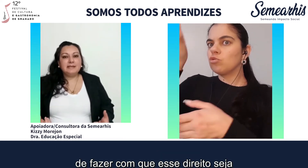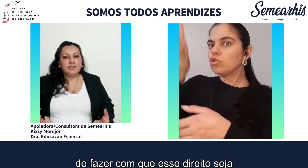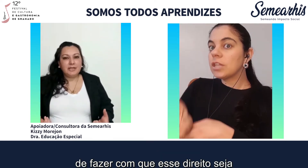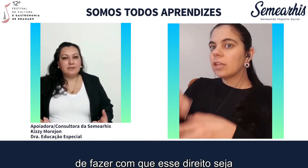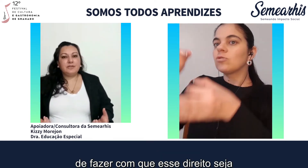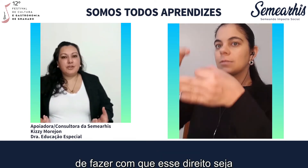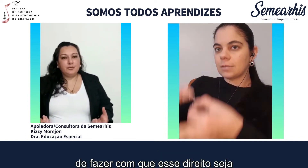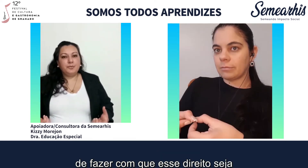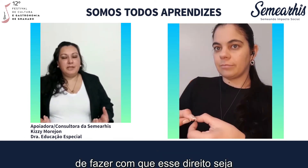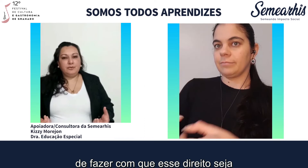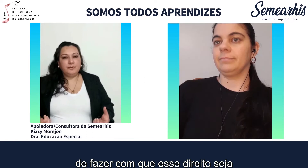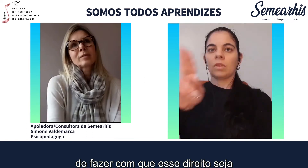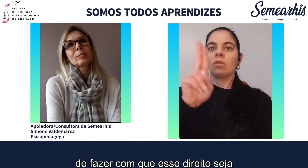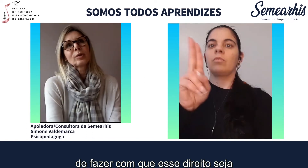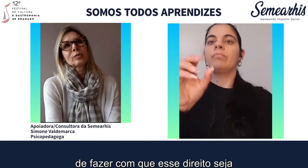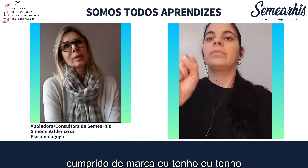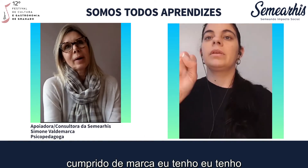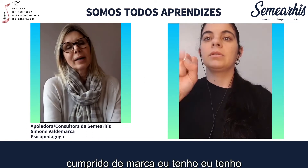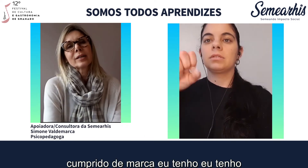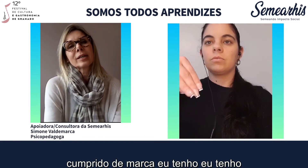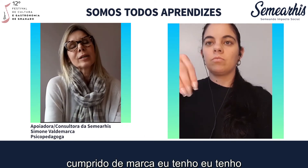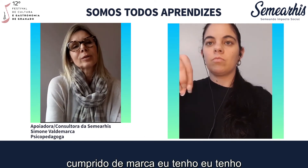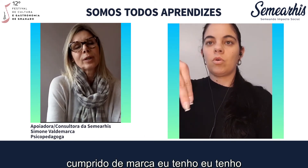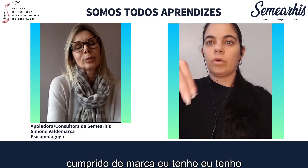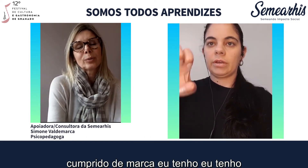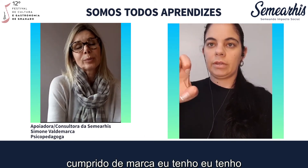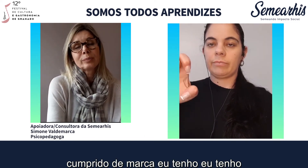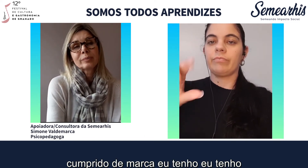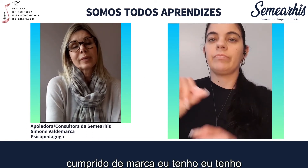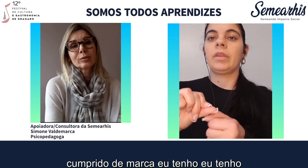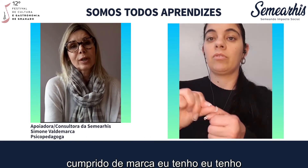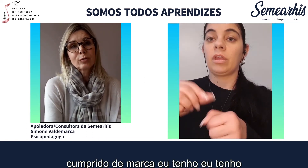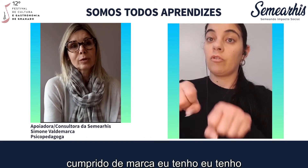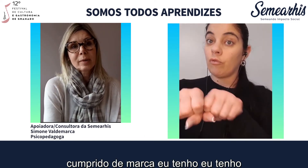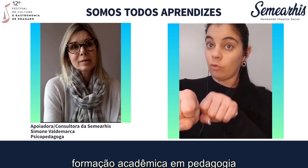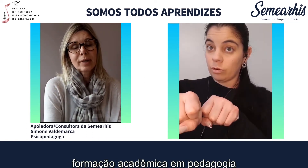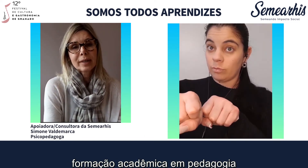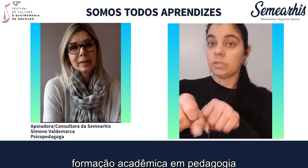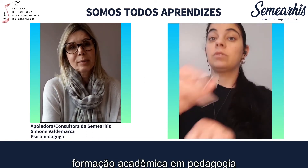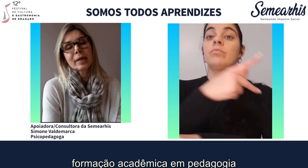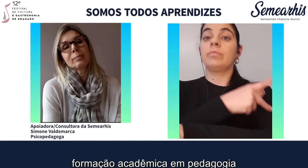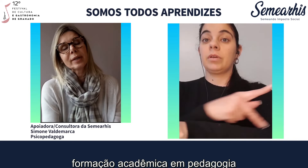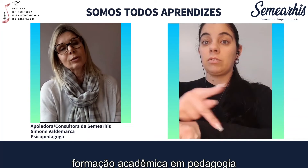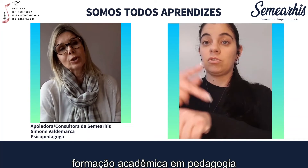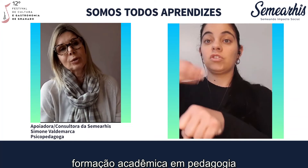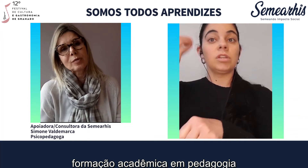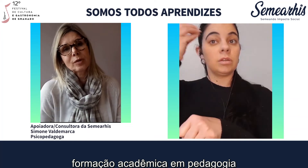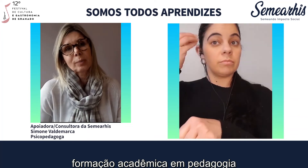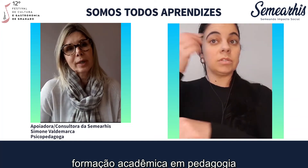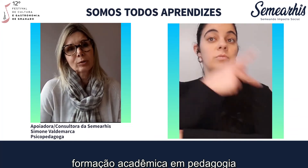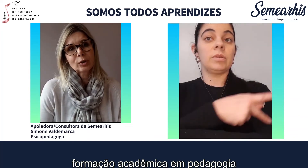com que esse direito seja cumprido. Eu sou Simone Valdemarca, eu tenho formação acadêmica em